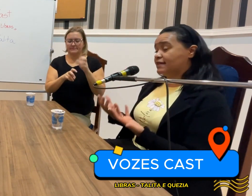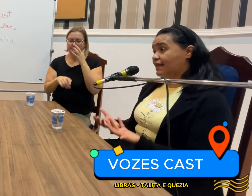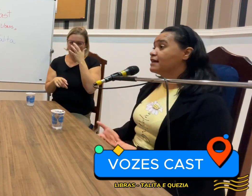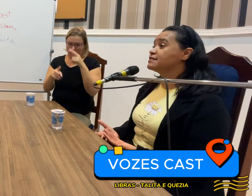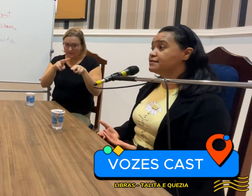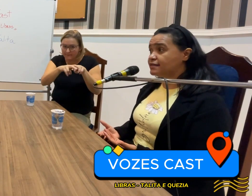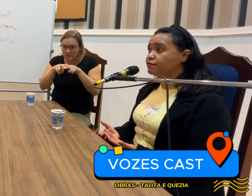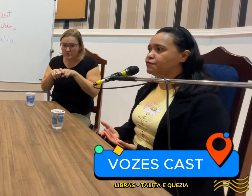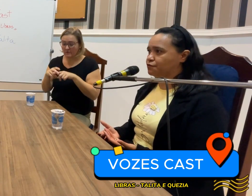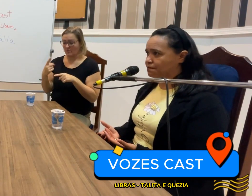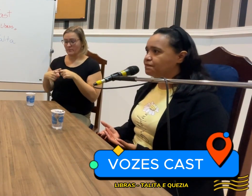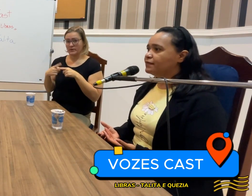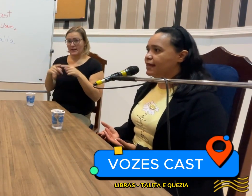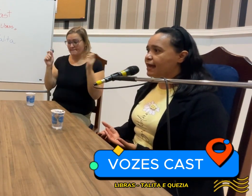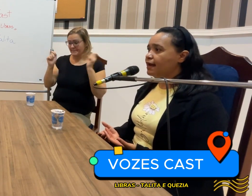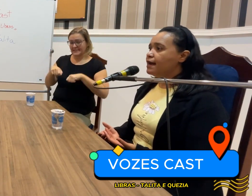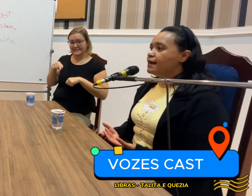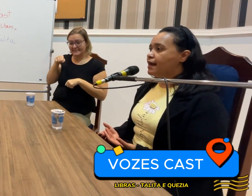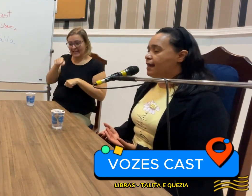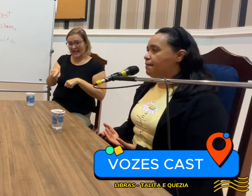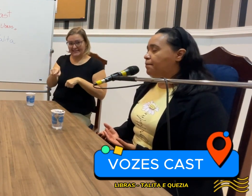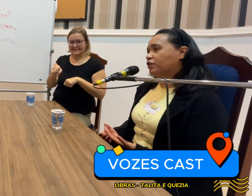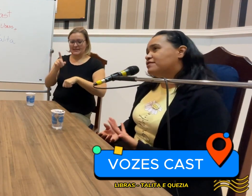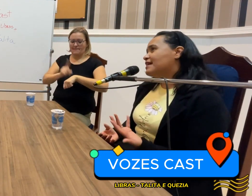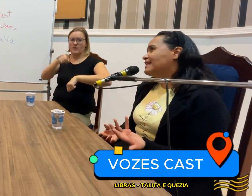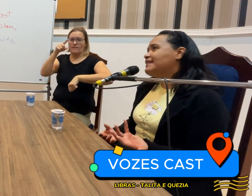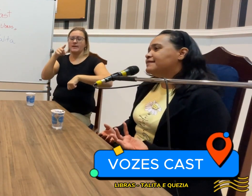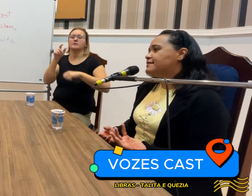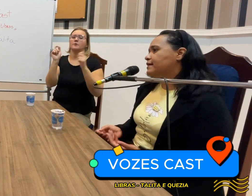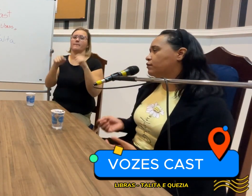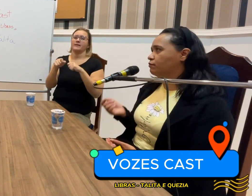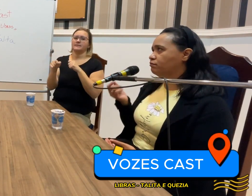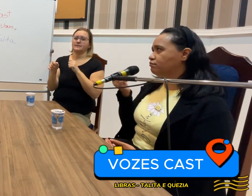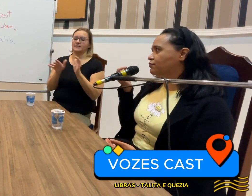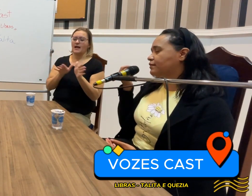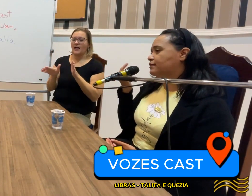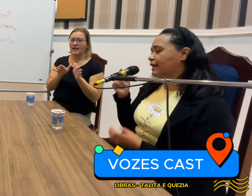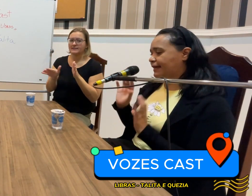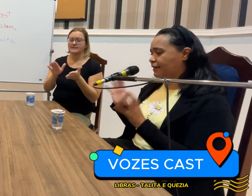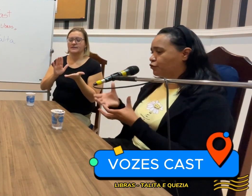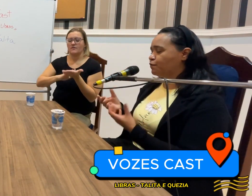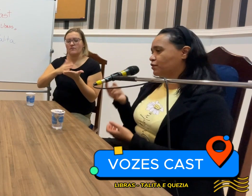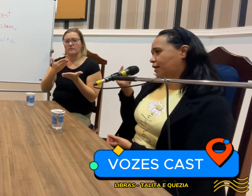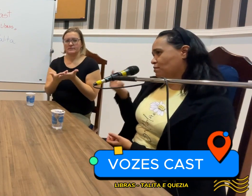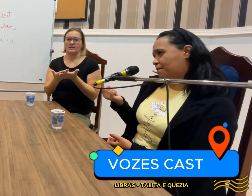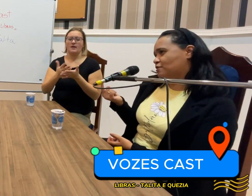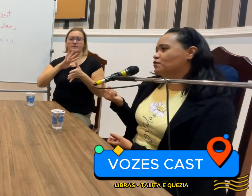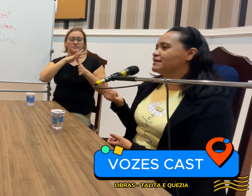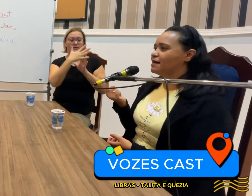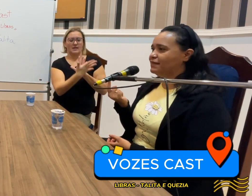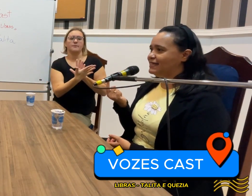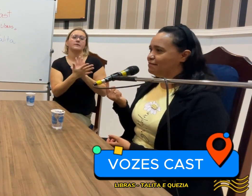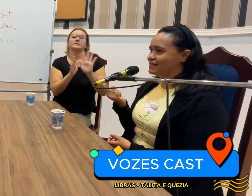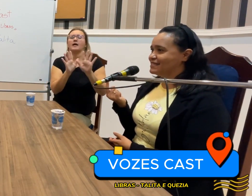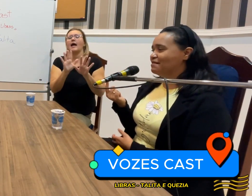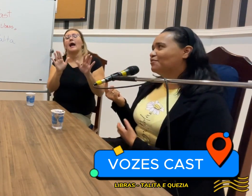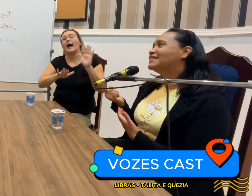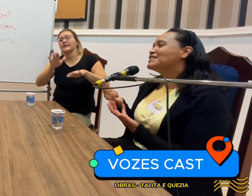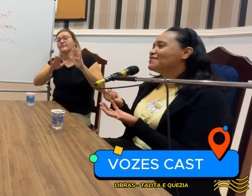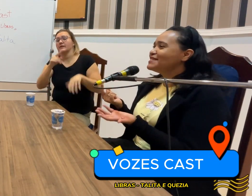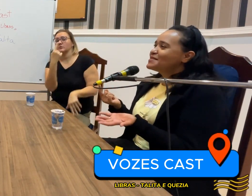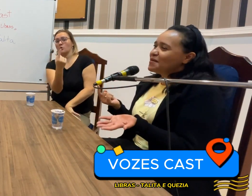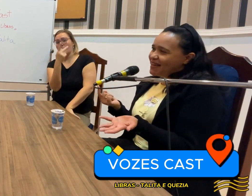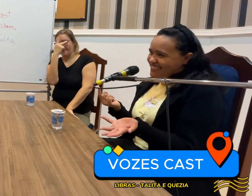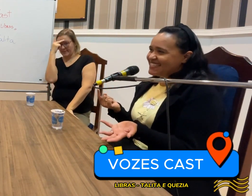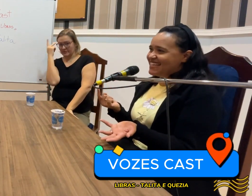momento será acessível. Né? Pode ser que inicie naquele grupo só tem uma pessoa que sabe Libras.